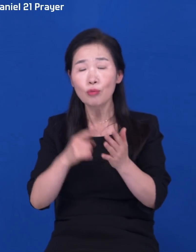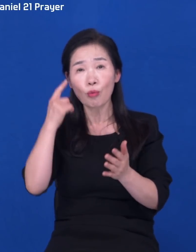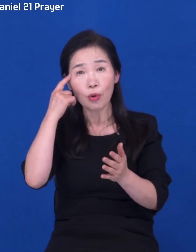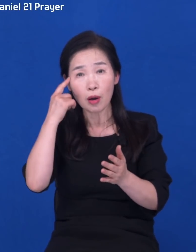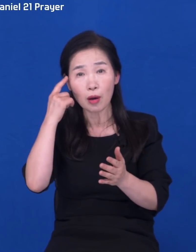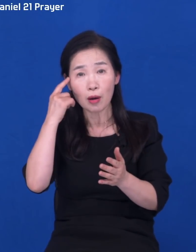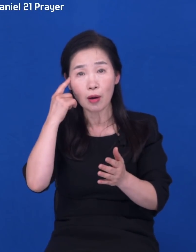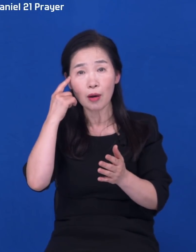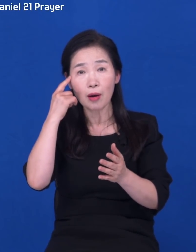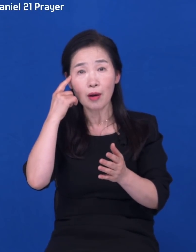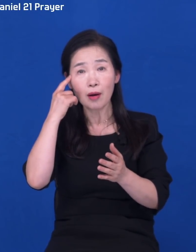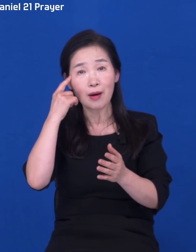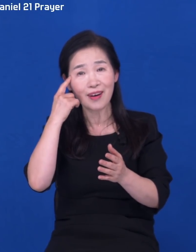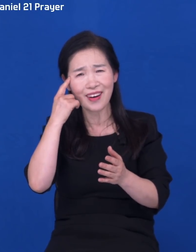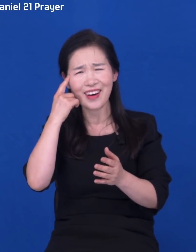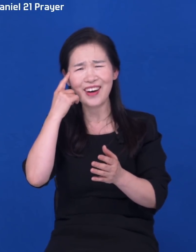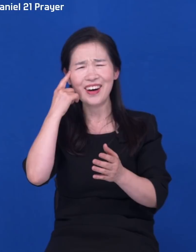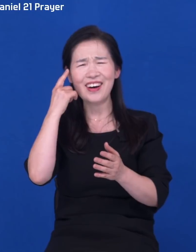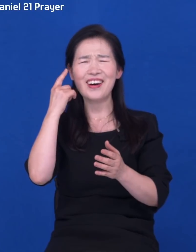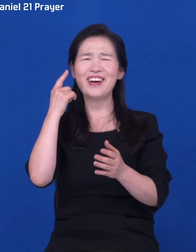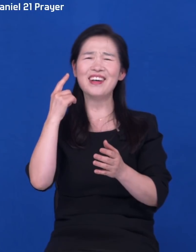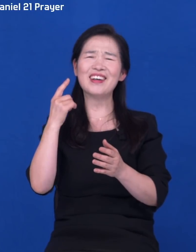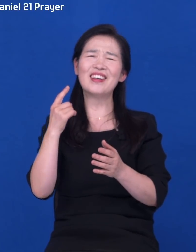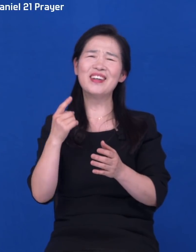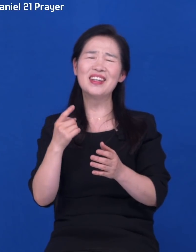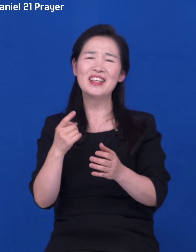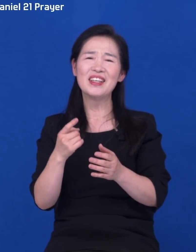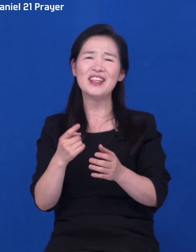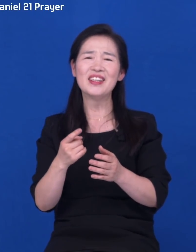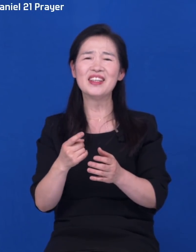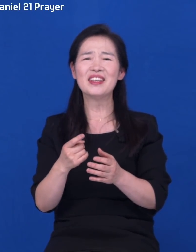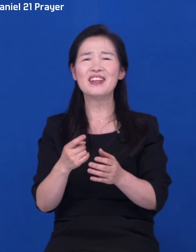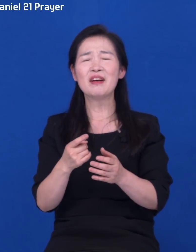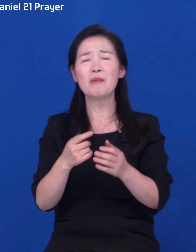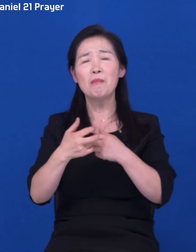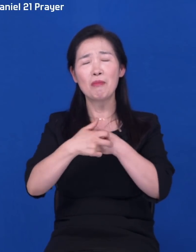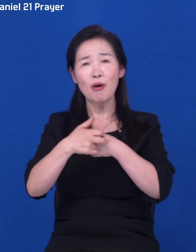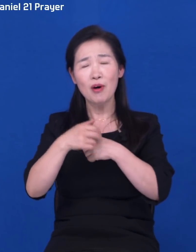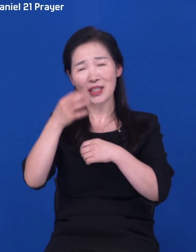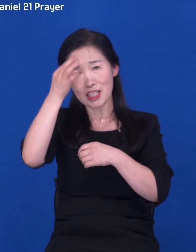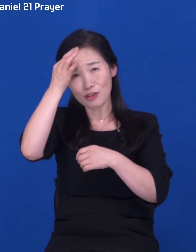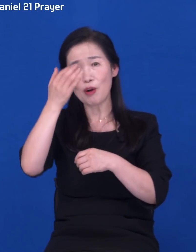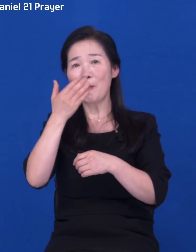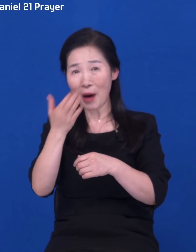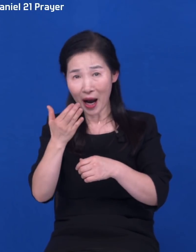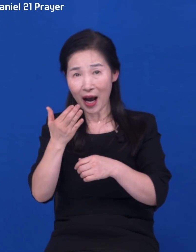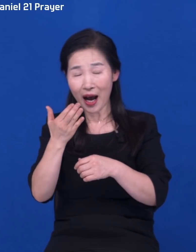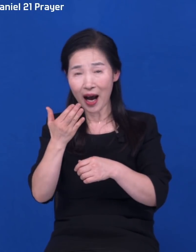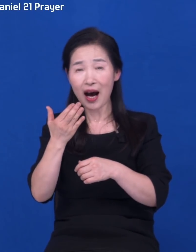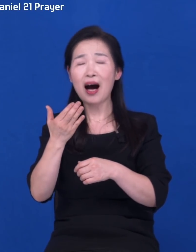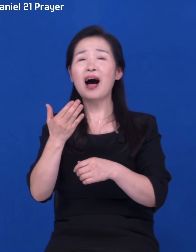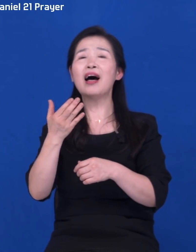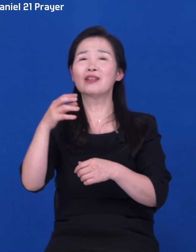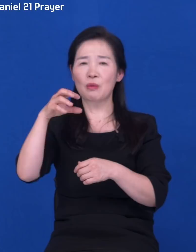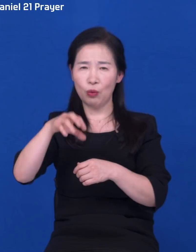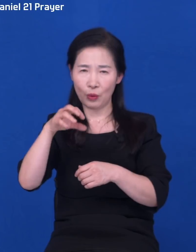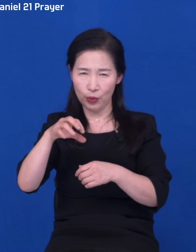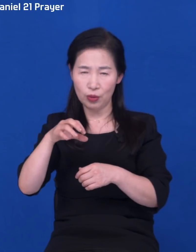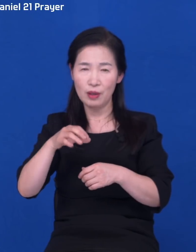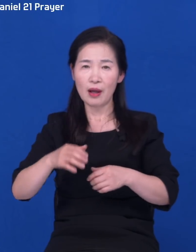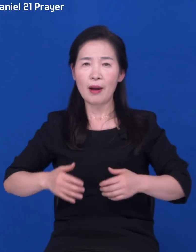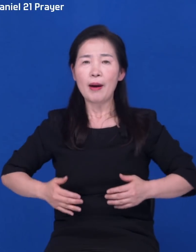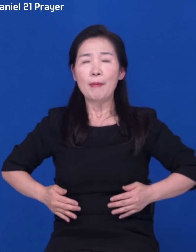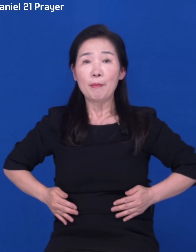사람이 의술로서 제거할 수 있는 부분은 안 없애 주신 거예요. 사람이 손댈 수 없는 부분, 폐하고 뼈만